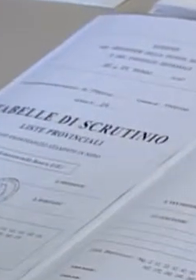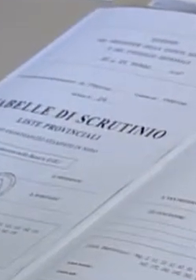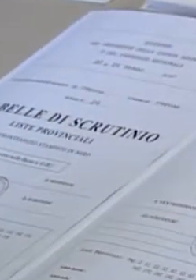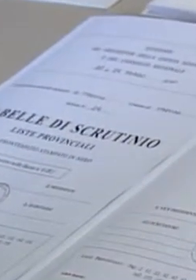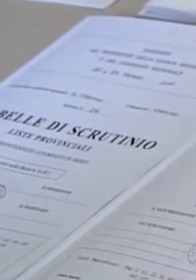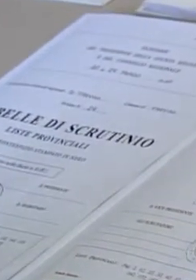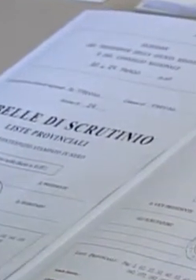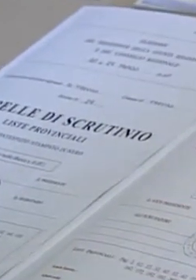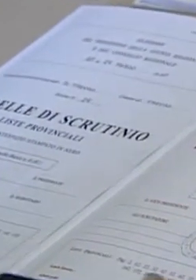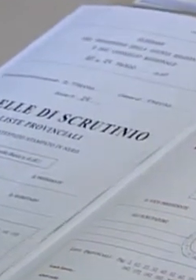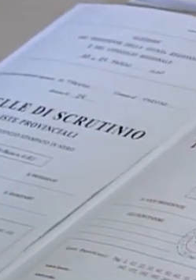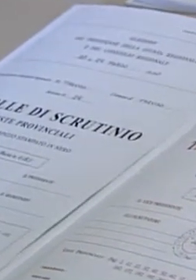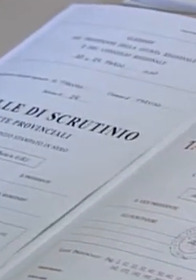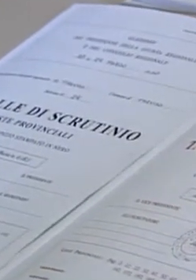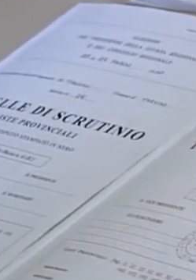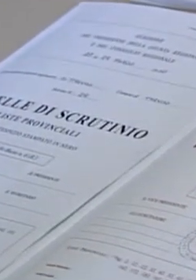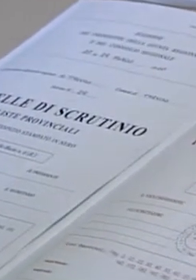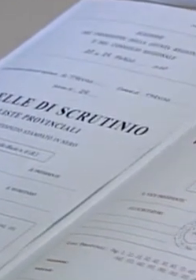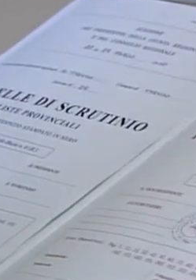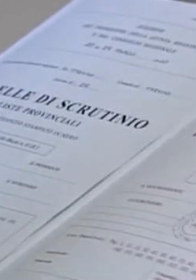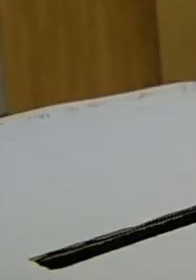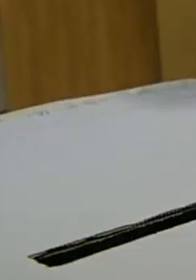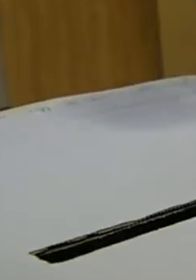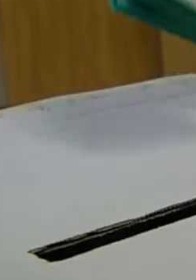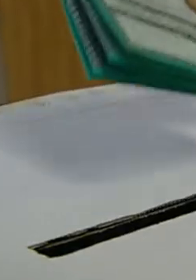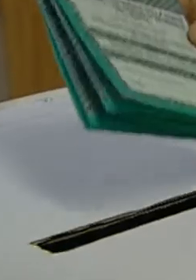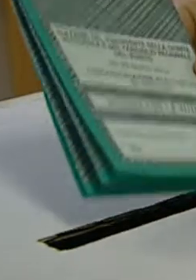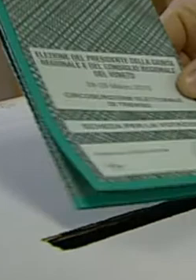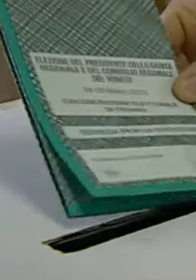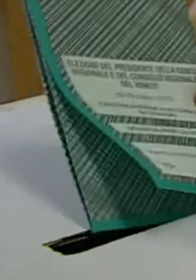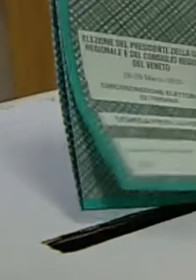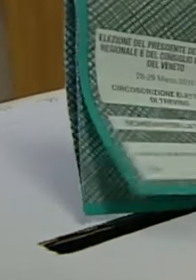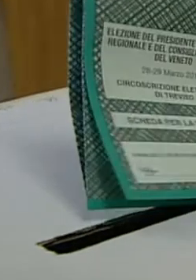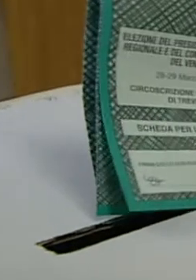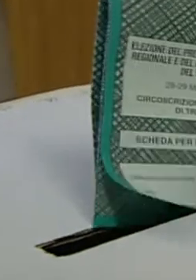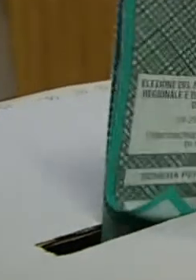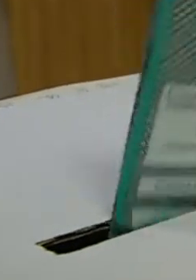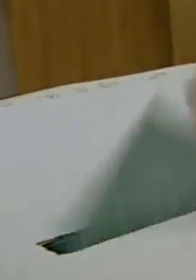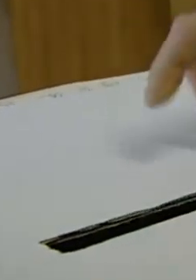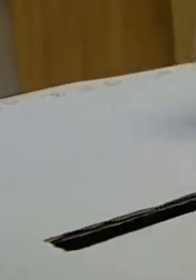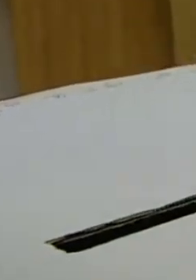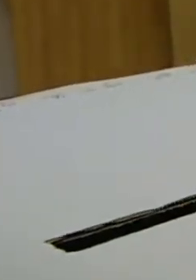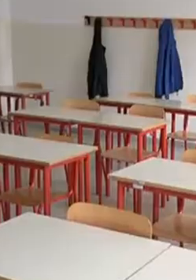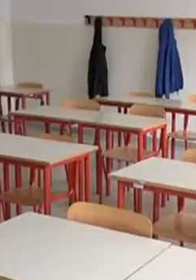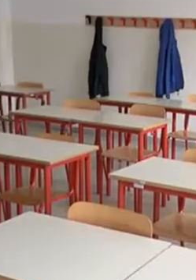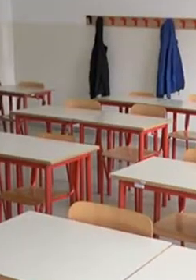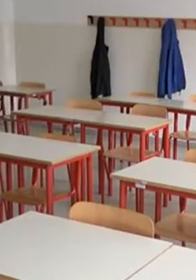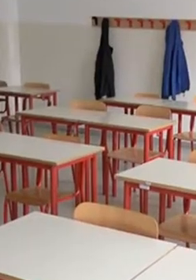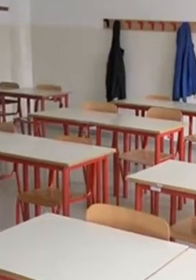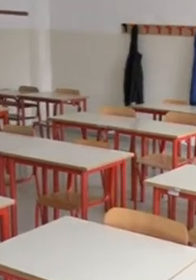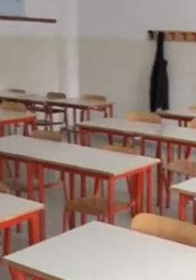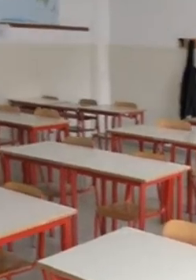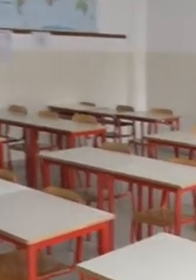fino al 27 luglio il presidente zaia inizia ad intravedere i nastri di partenza per la competizione regionale qui poi bisognerà